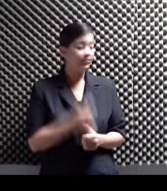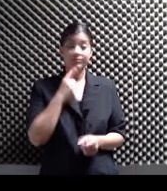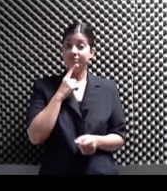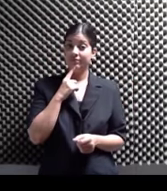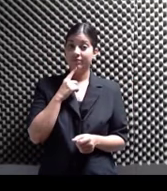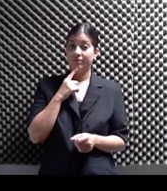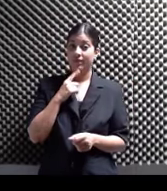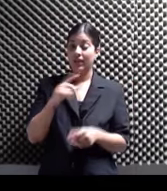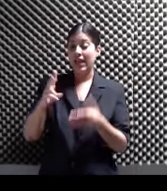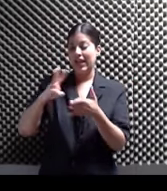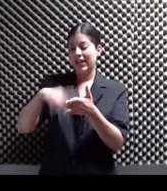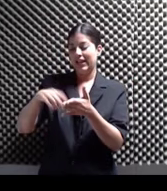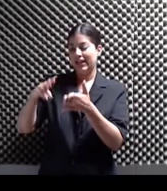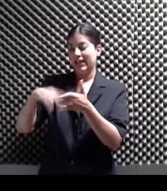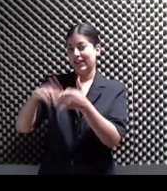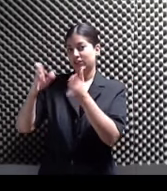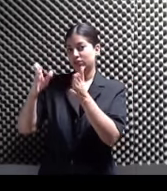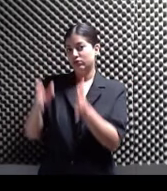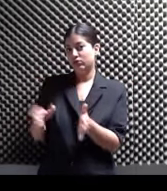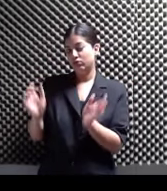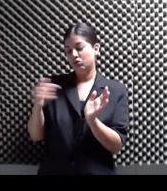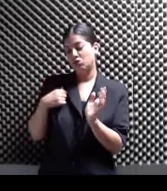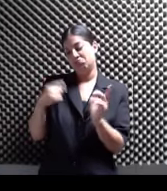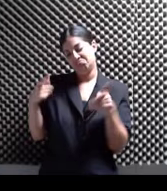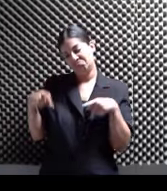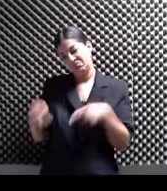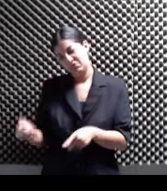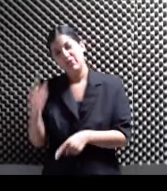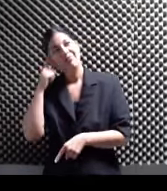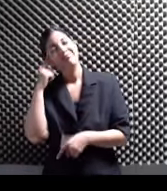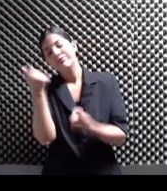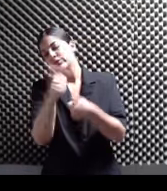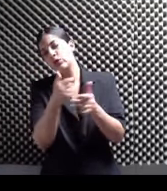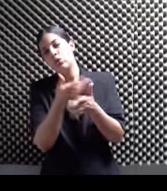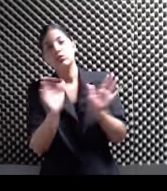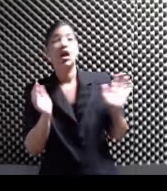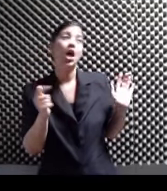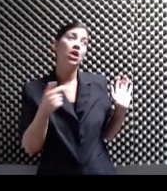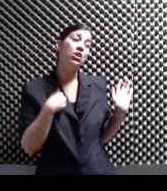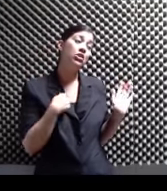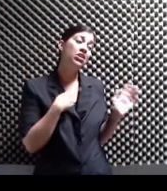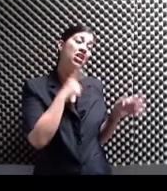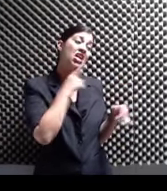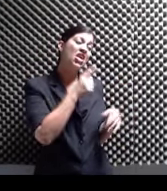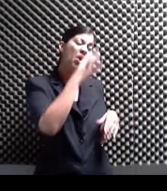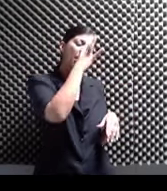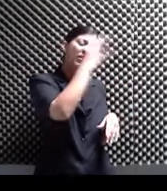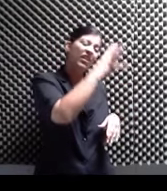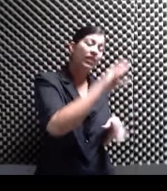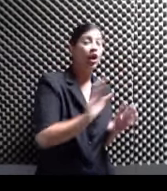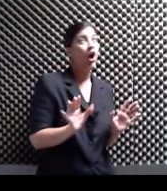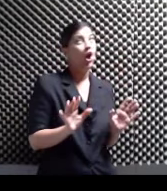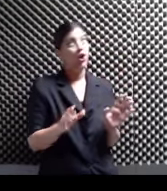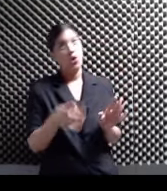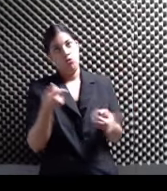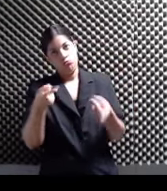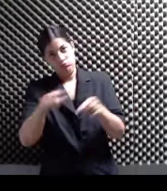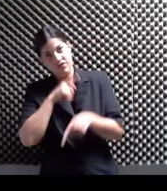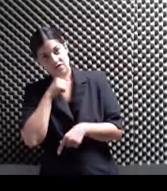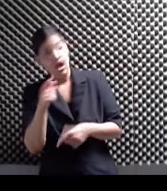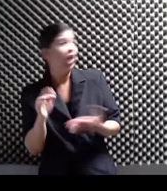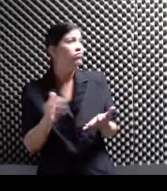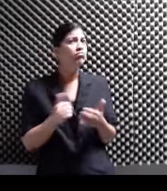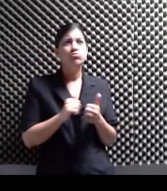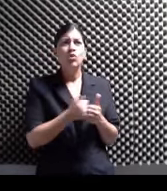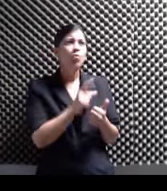la libertad de que él piense lo que él quiera. Okay. Y tenga la oportunidad de decir, mira, esto fue que se lo inventaron, no, esto pasó de verdad. Adiós, pero